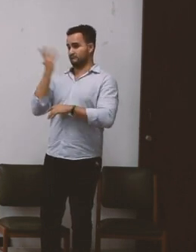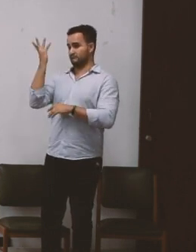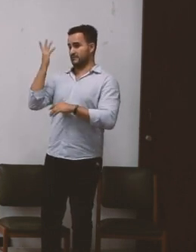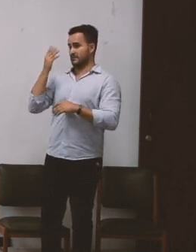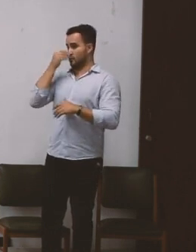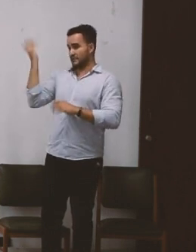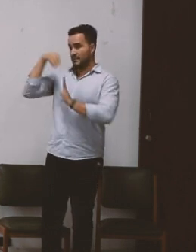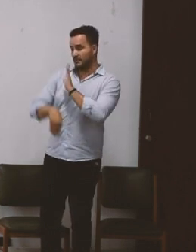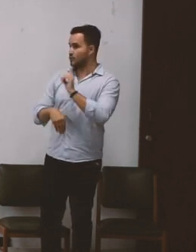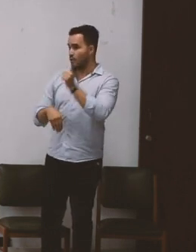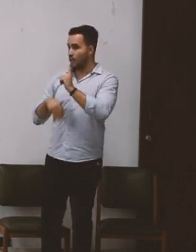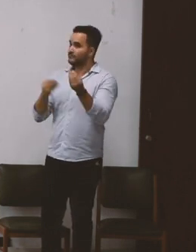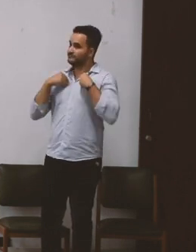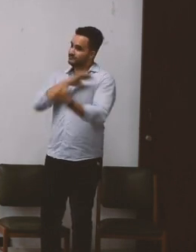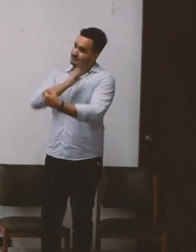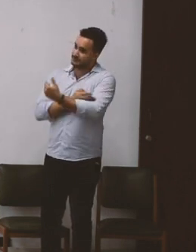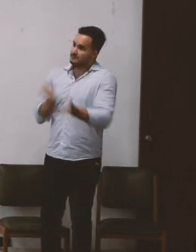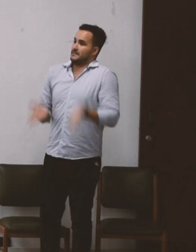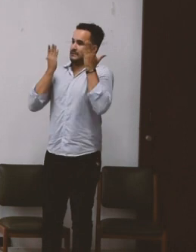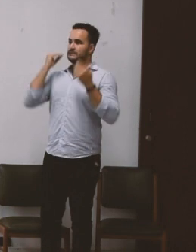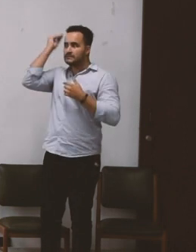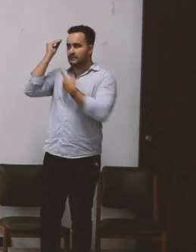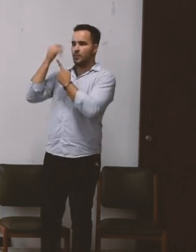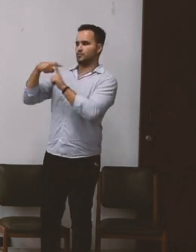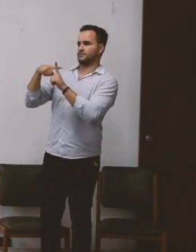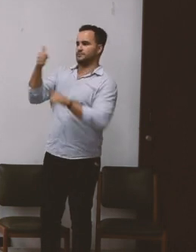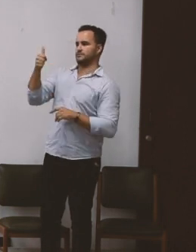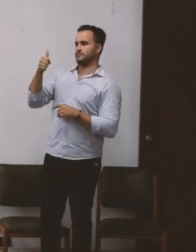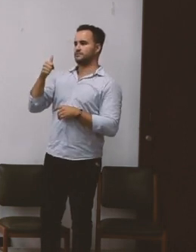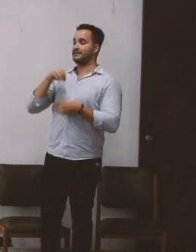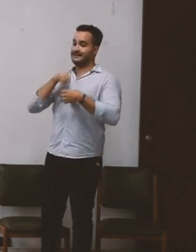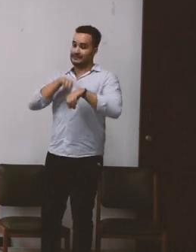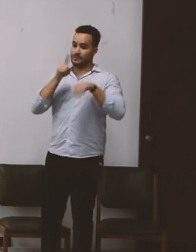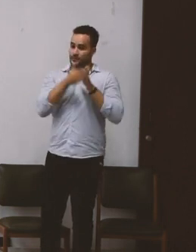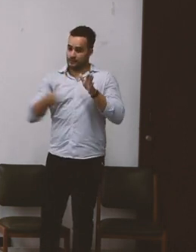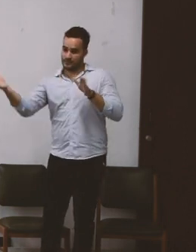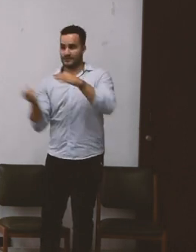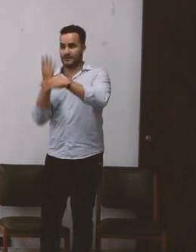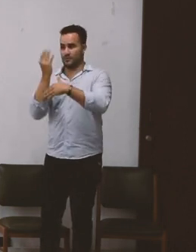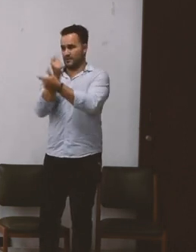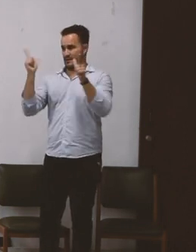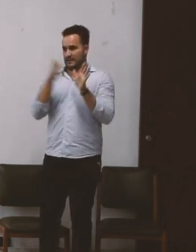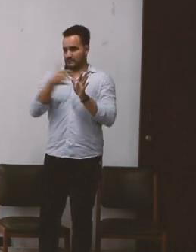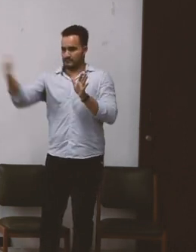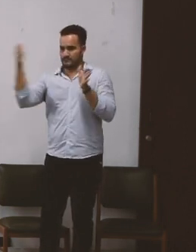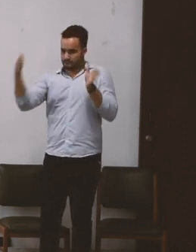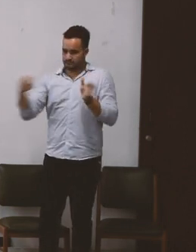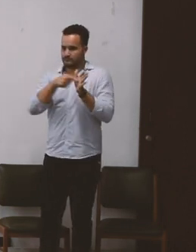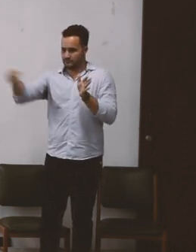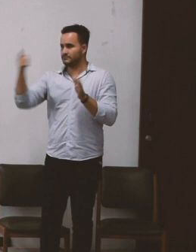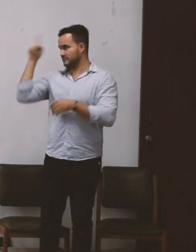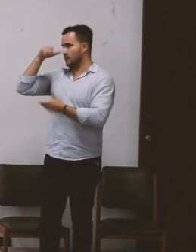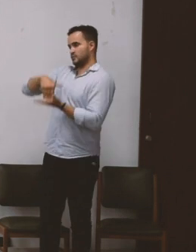adelantar es que la felicidad es un asunto de competencia emocional en tiempos neoliberales. Algo individual y centrado en la funcionalidad